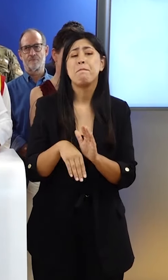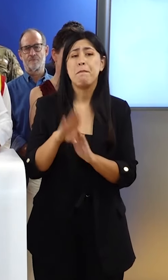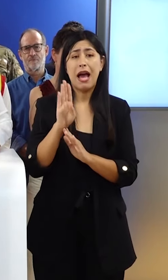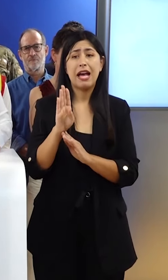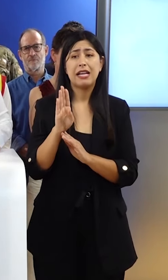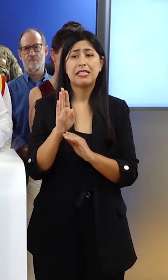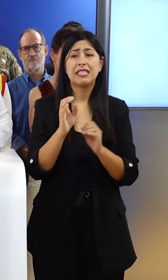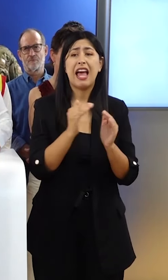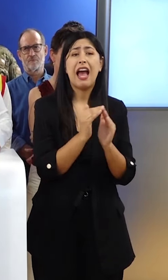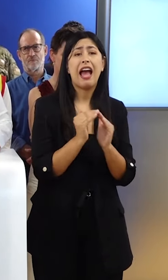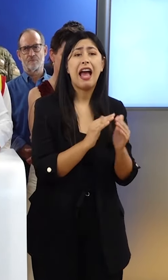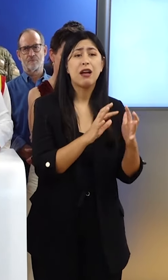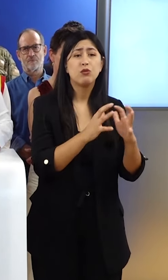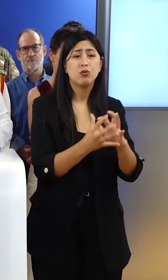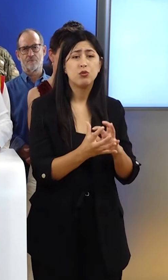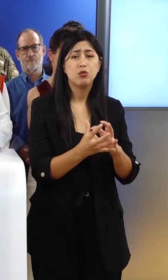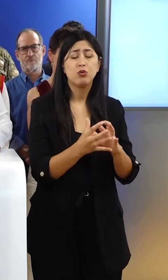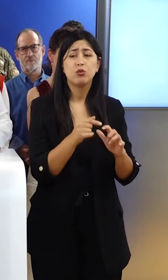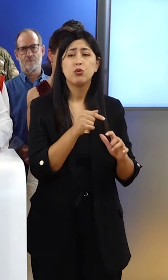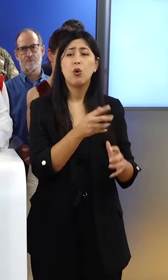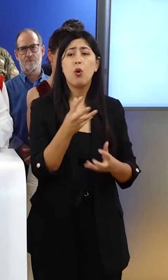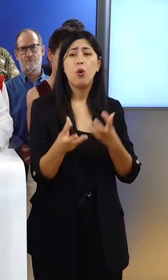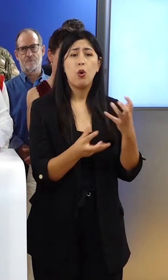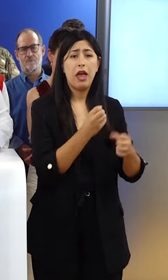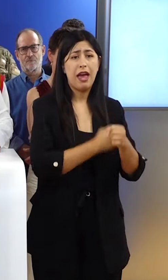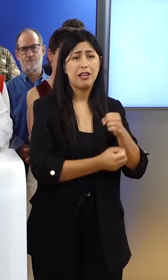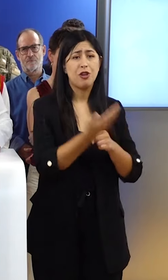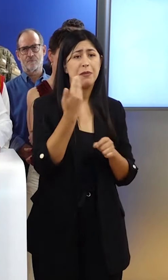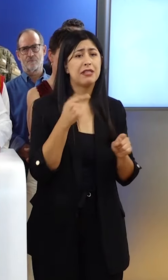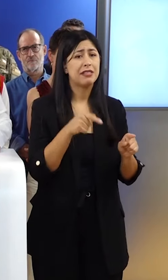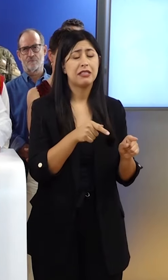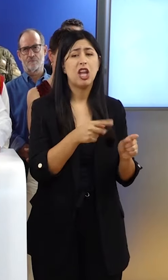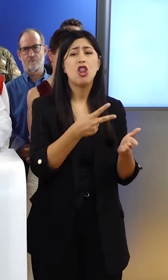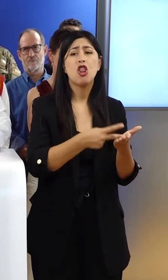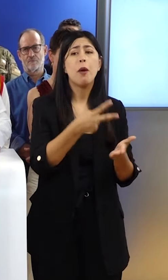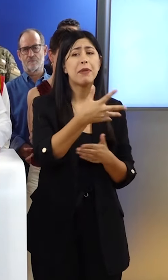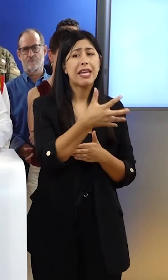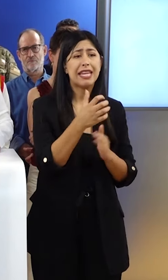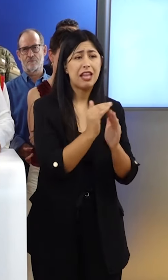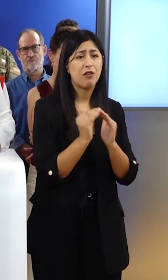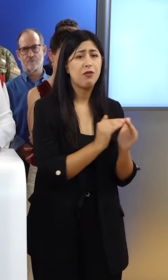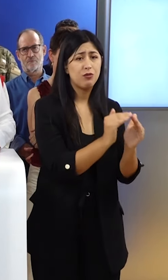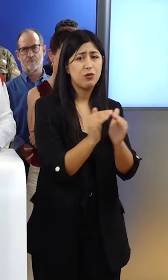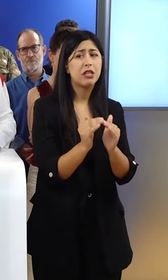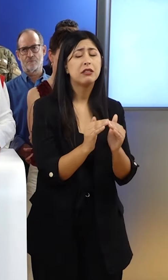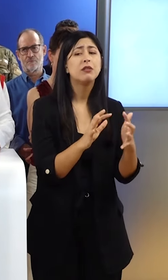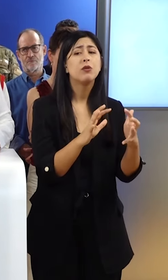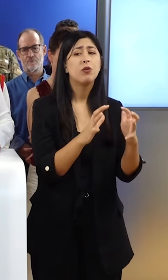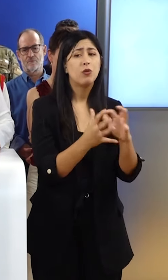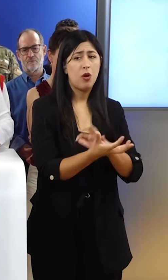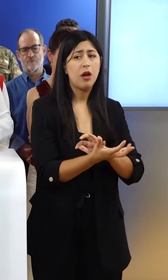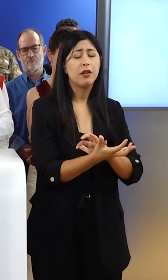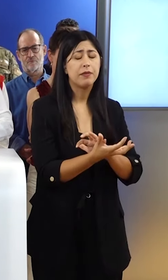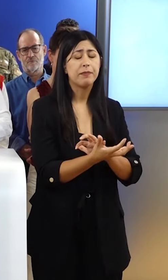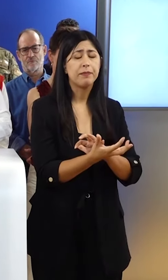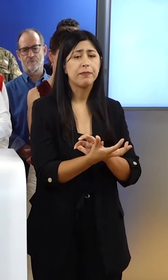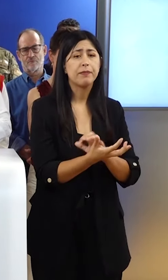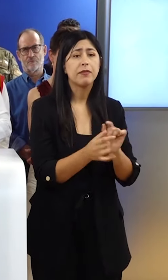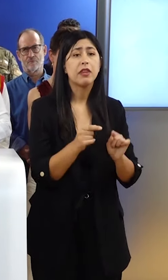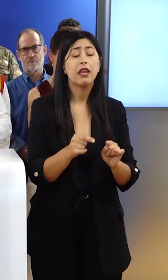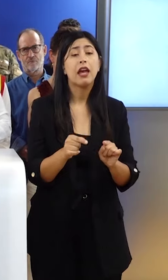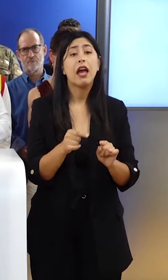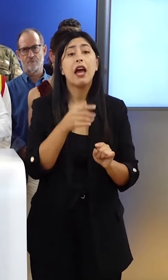eh ocurrió con el eh los incendios del año pasado fueron 2,500 viviendas con pérdida eh total o las